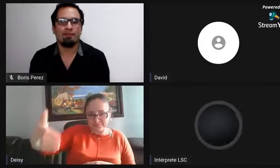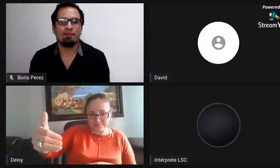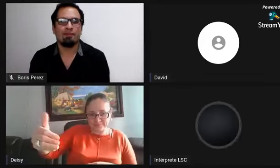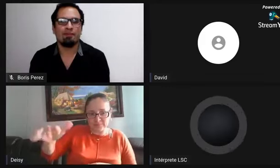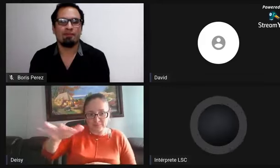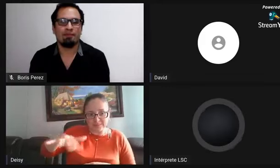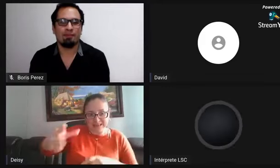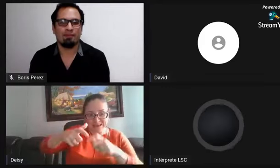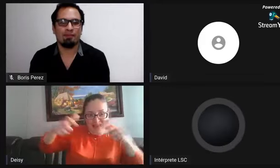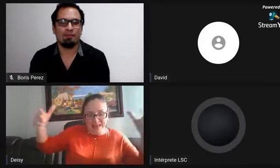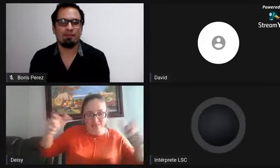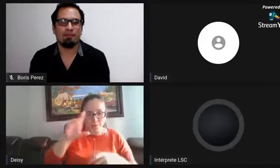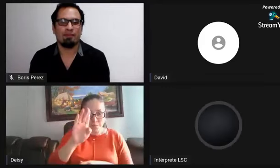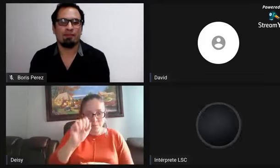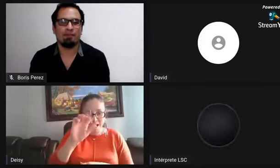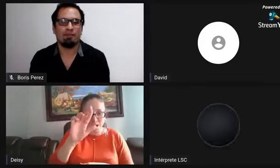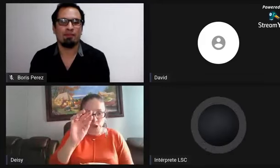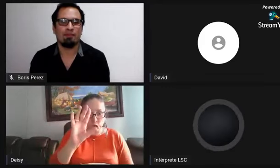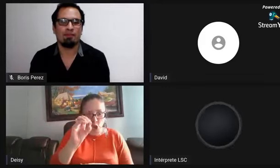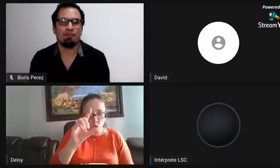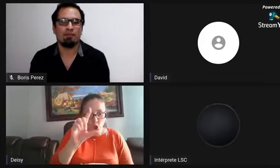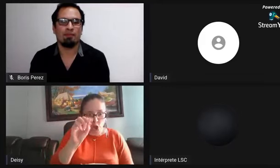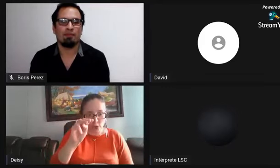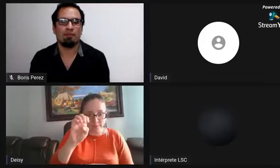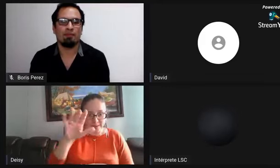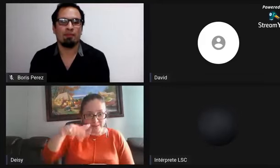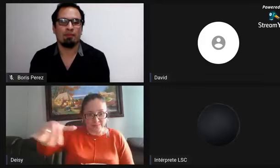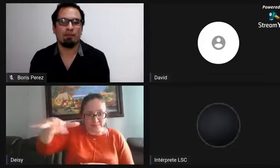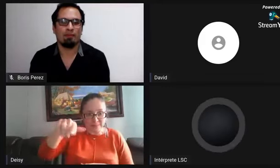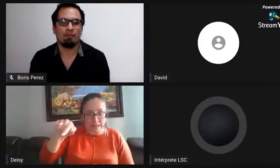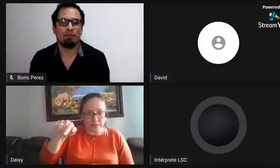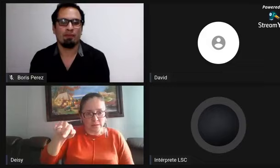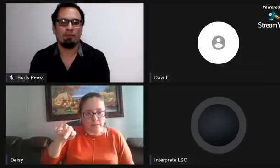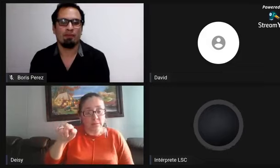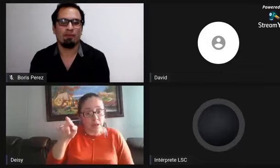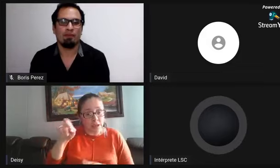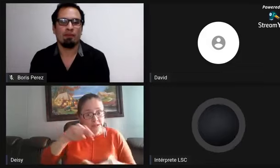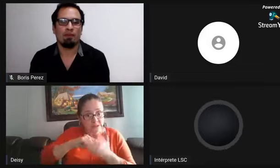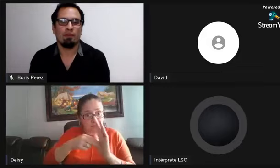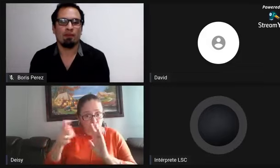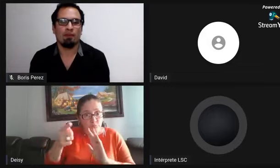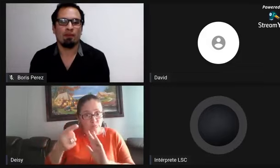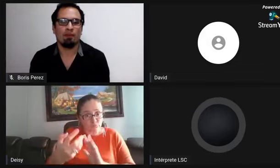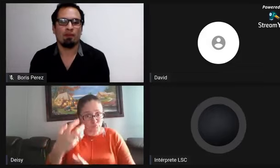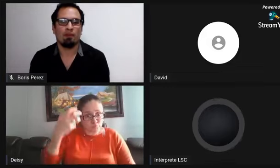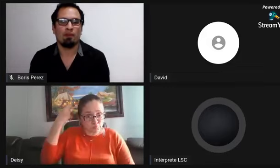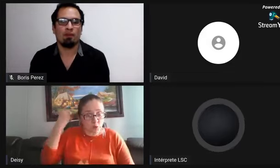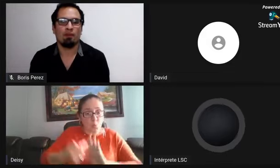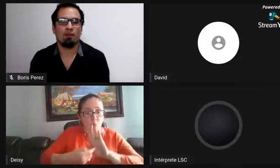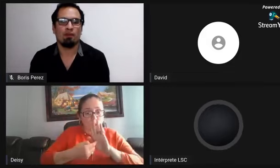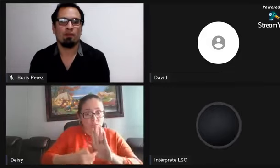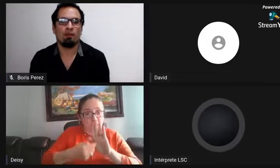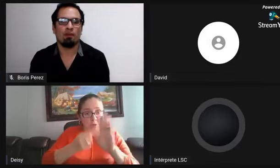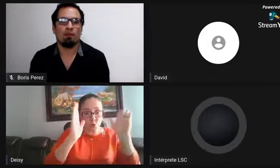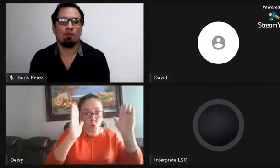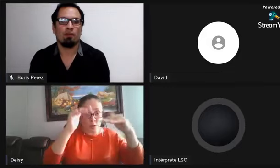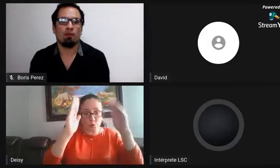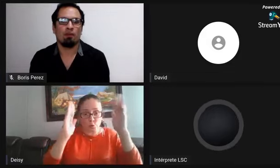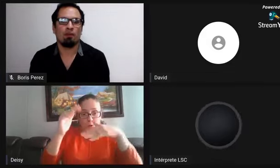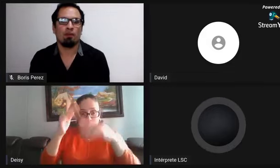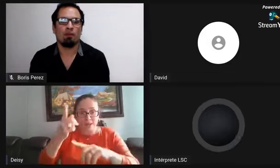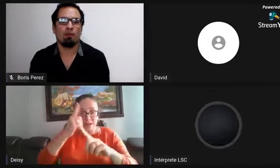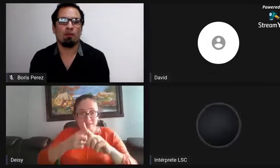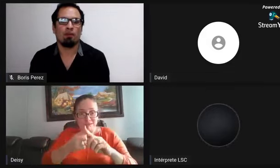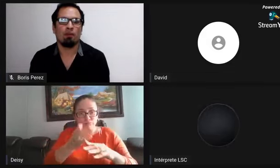colegio San Bartolomé, ¿sí? El colegio Bartolomé que queda aquí al lado de la Plaza de Bolívar. Significa que ese colegio es